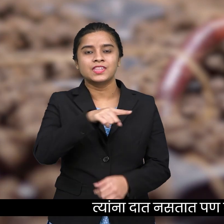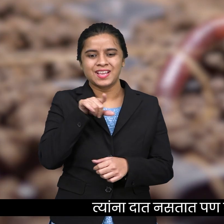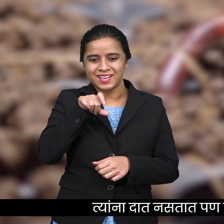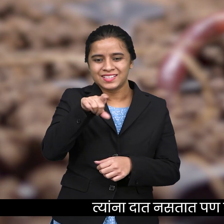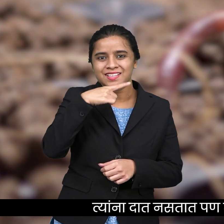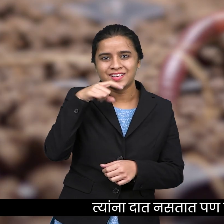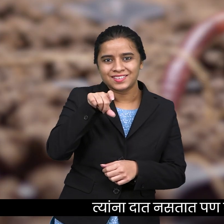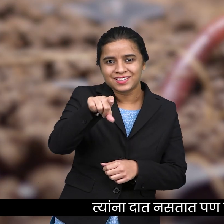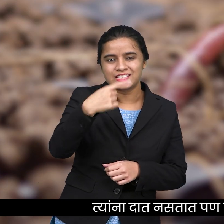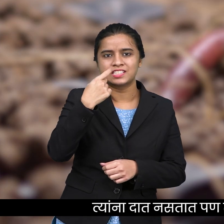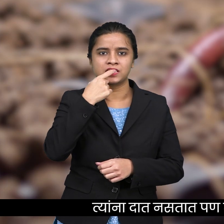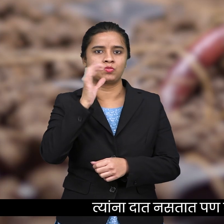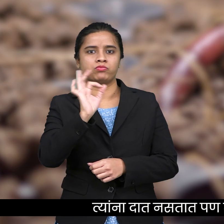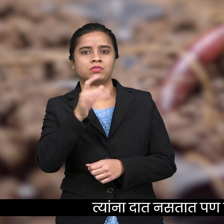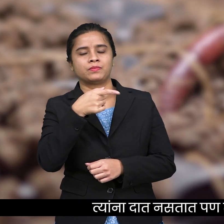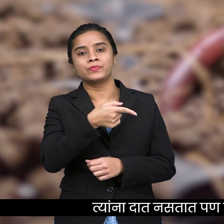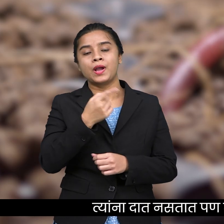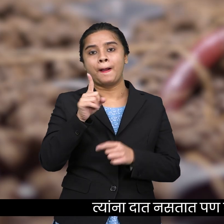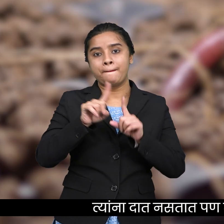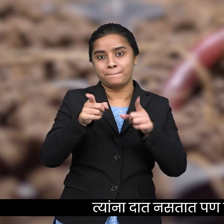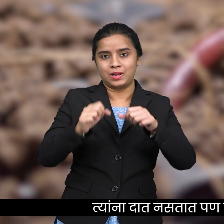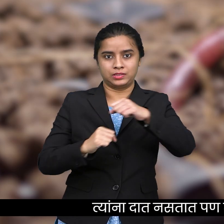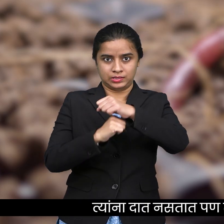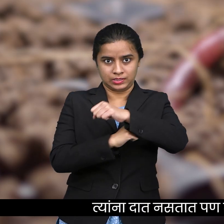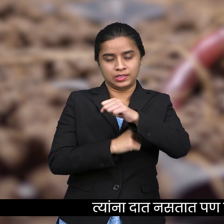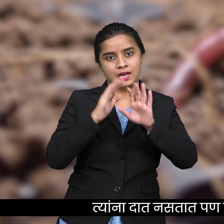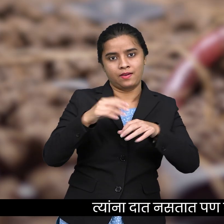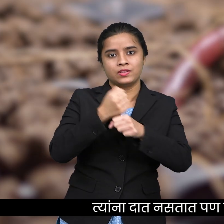त्यांना दात नसतात, पण त्यांना गिझाड नावाची रचना असते